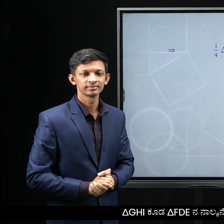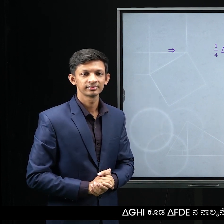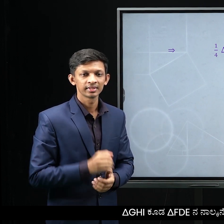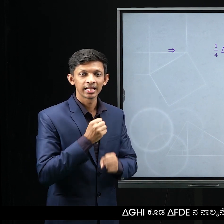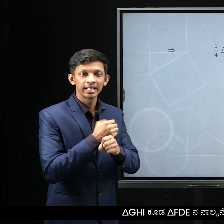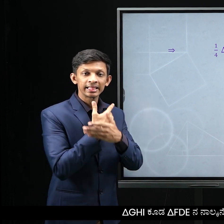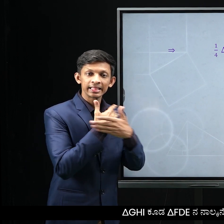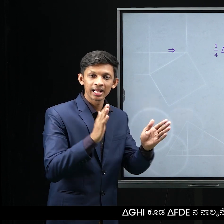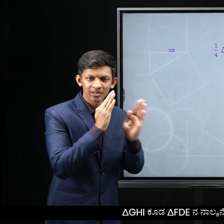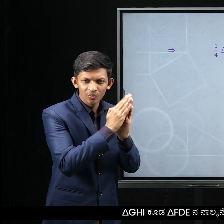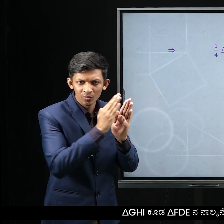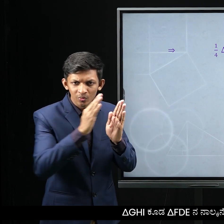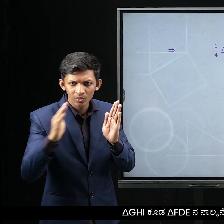ಭಾಗವಾಗಿದೆ ಮತ್ತು ಹೀಗೆ.